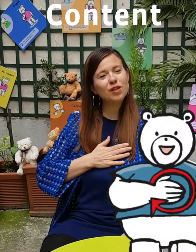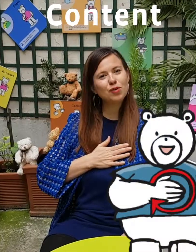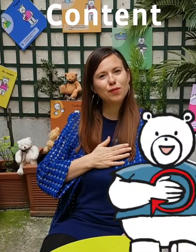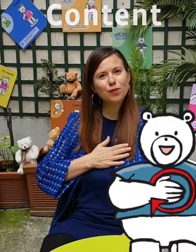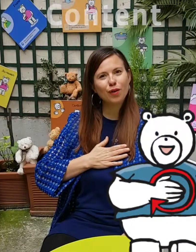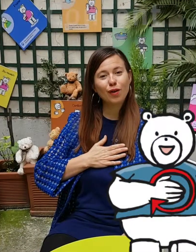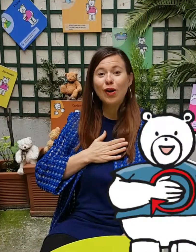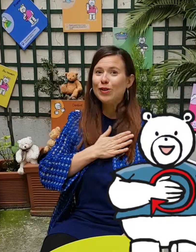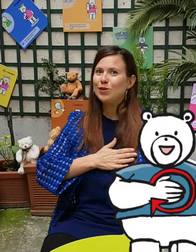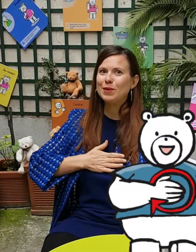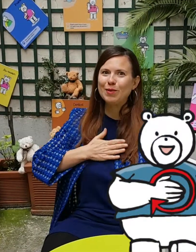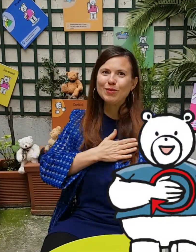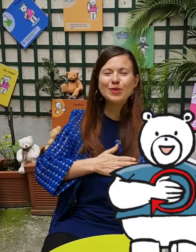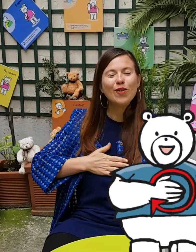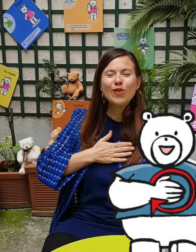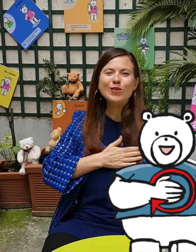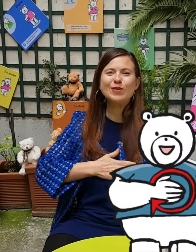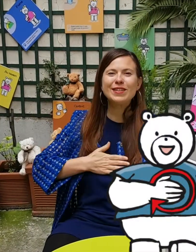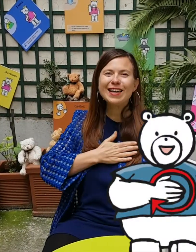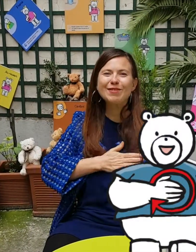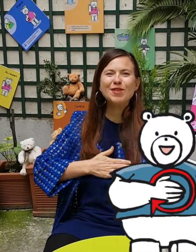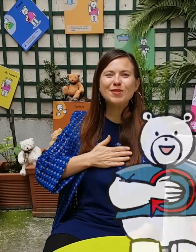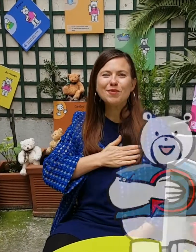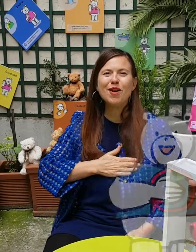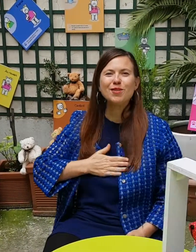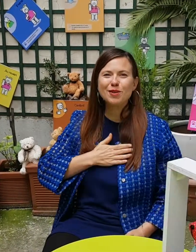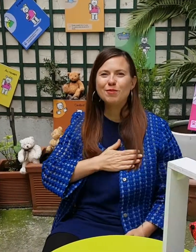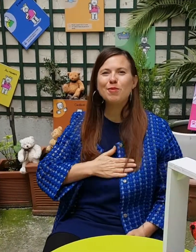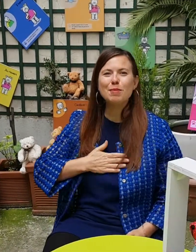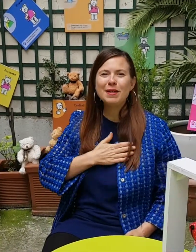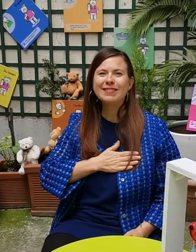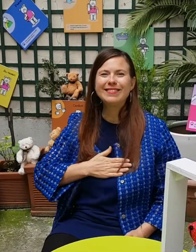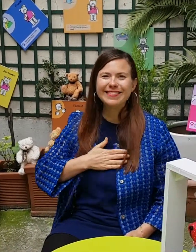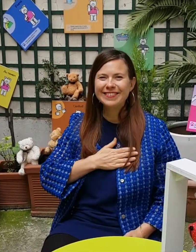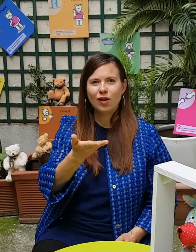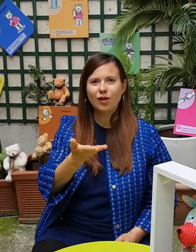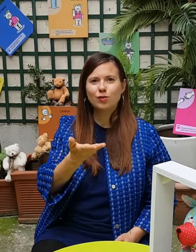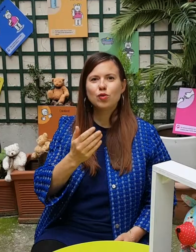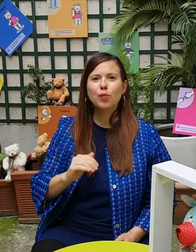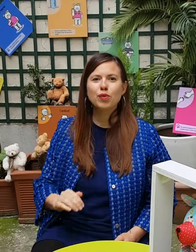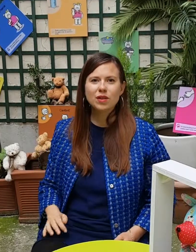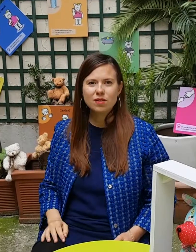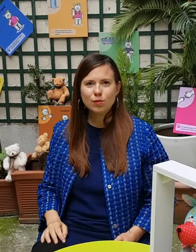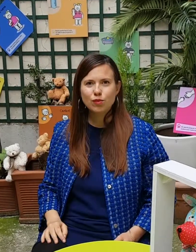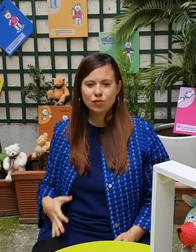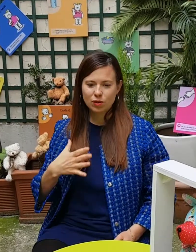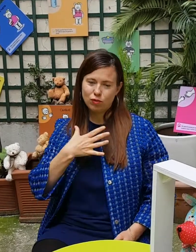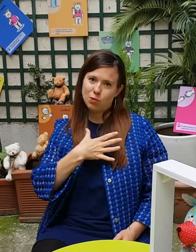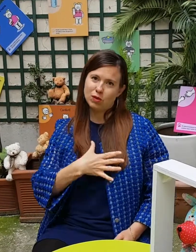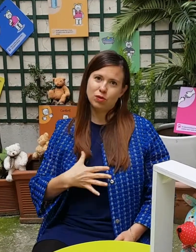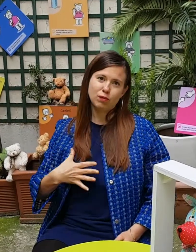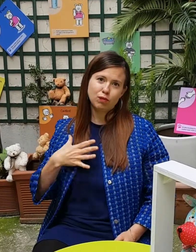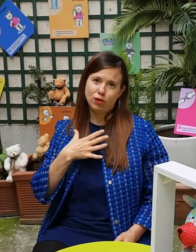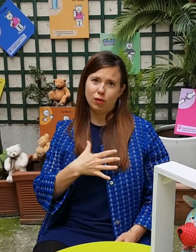réchauffe son cœur. Je suis content, je suis très content de te voir aujourd'hui mon bébé. Donc ce qu'on peut retenir des émotions, c'est que tout se passe au niveau du cœur.